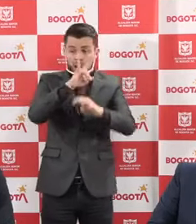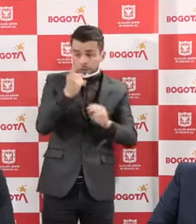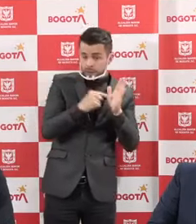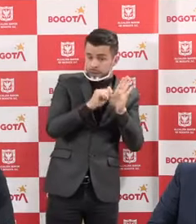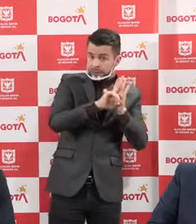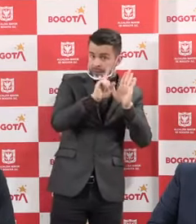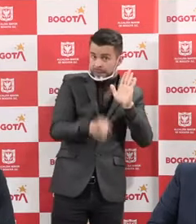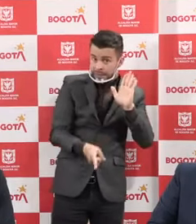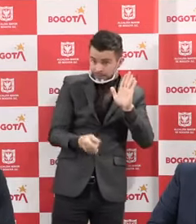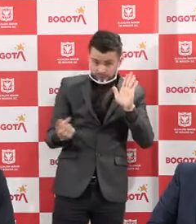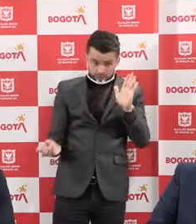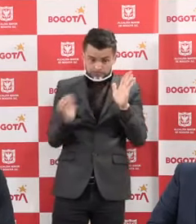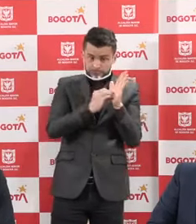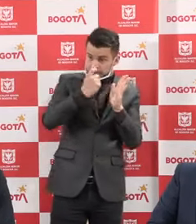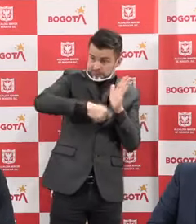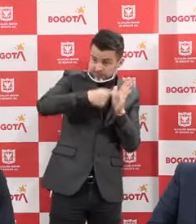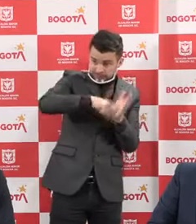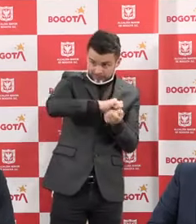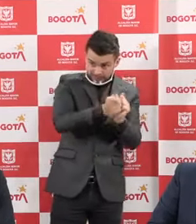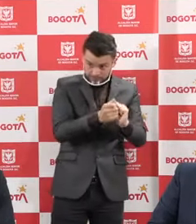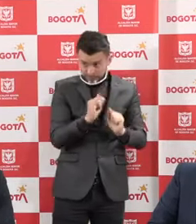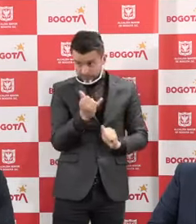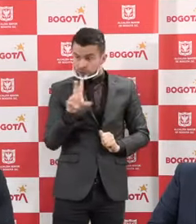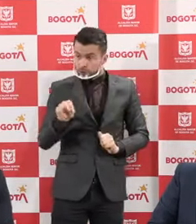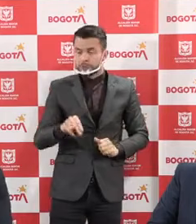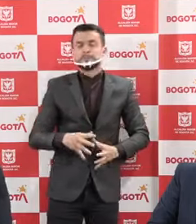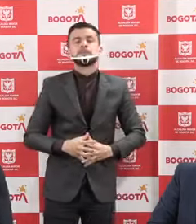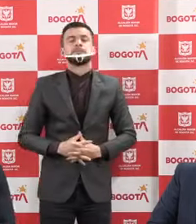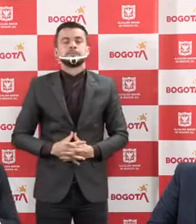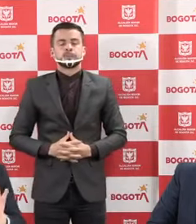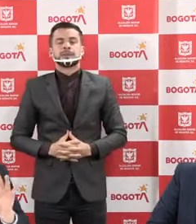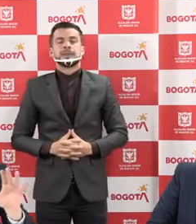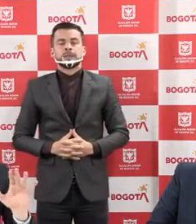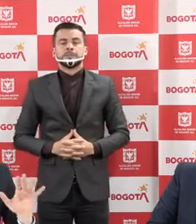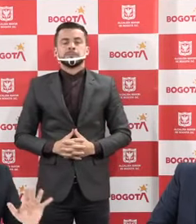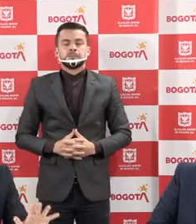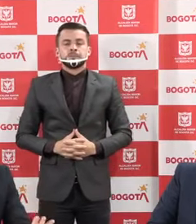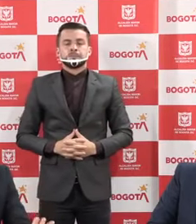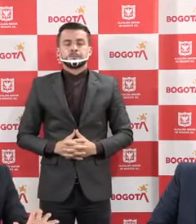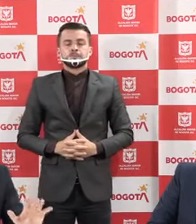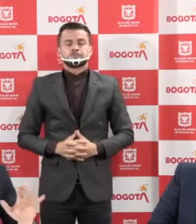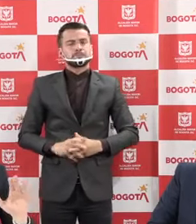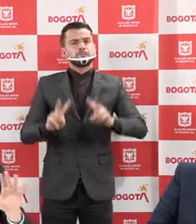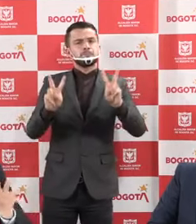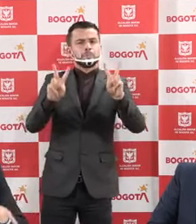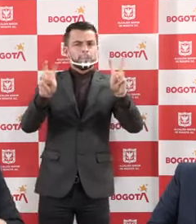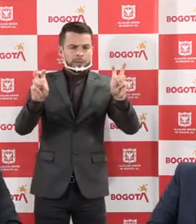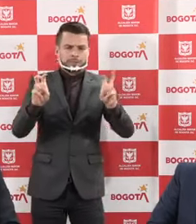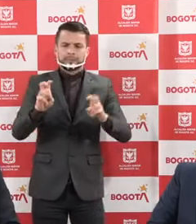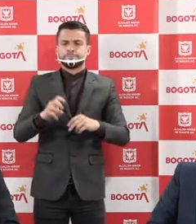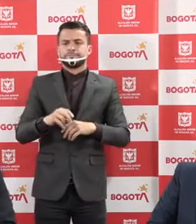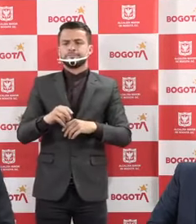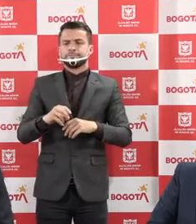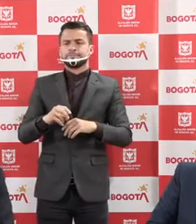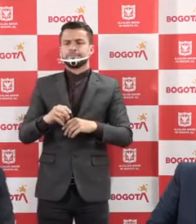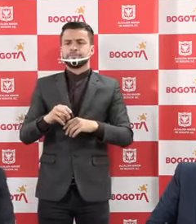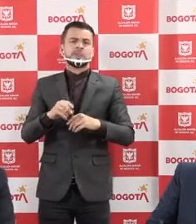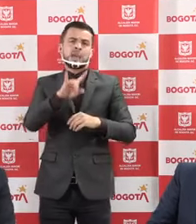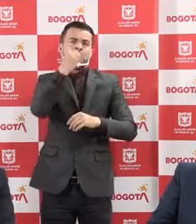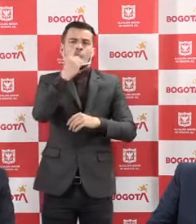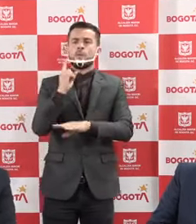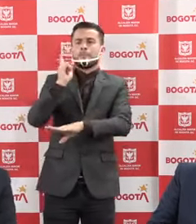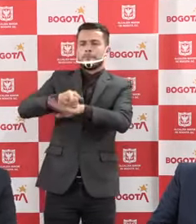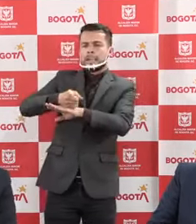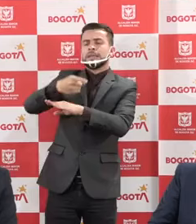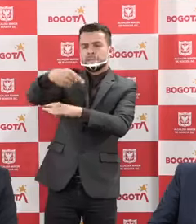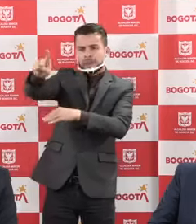ninguna decisión de restricciones en términos de cuarentenas en términos de cuidado en términos de nueva normalidad